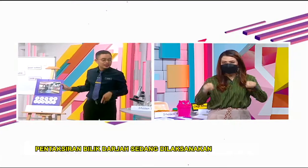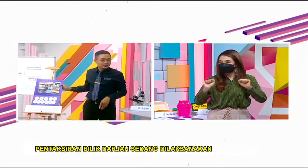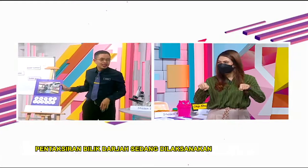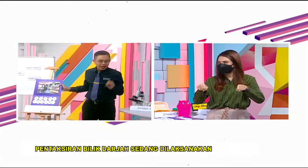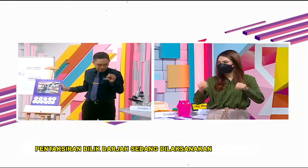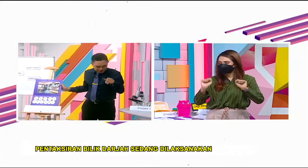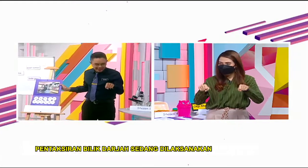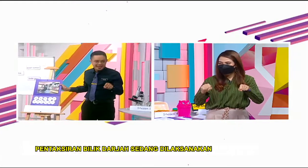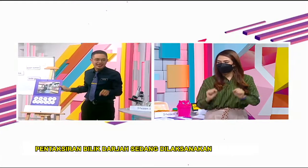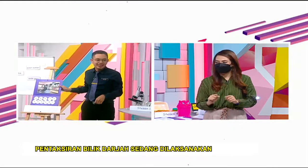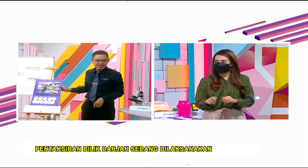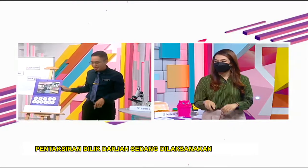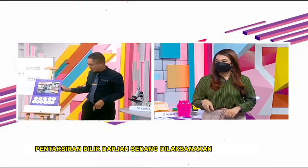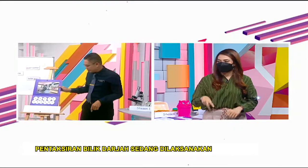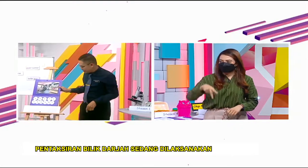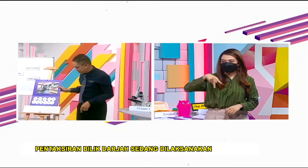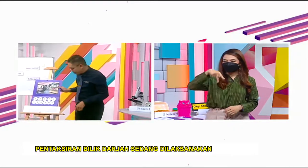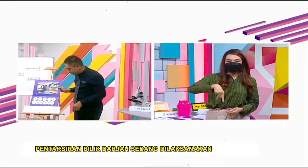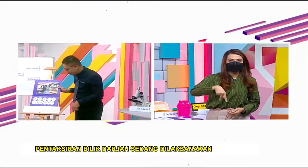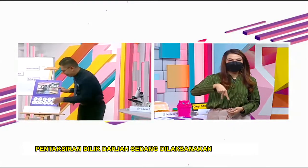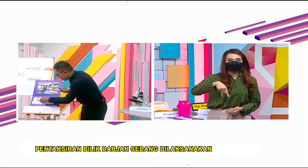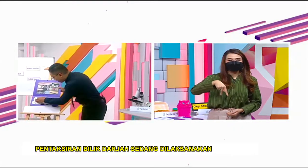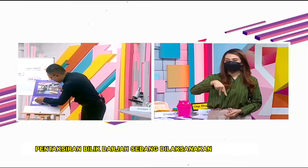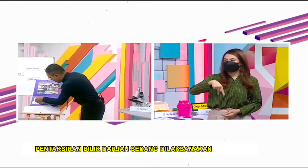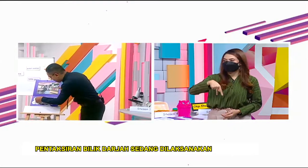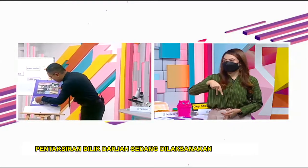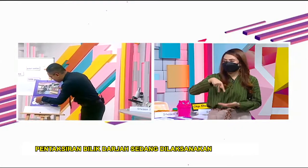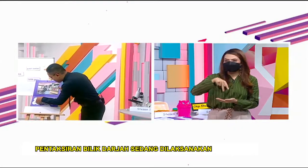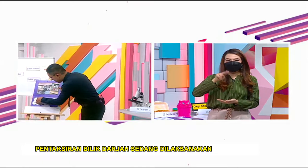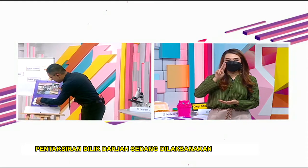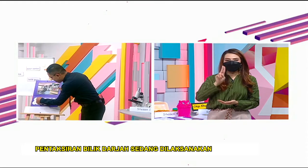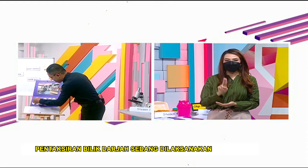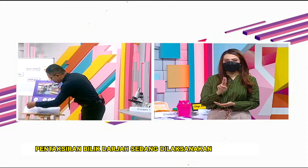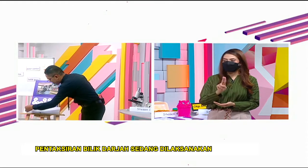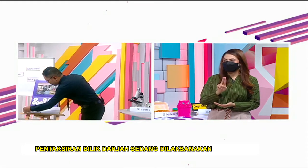sini, Kak? Boleh. Okey. P. P. U.